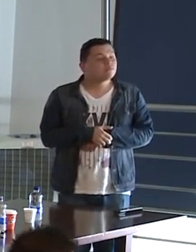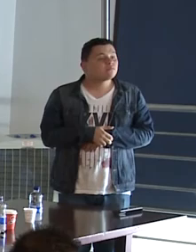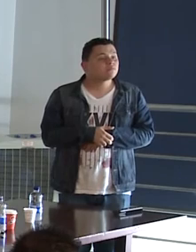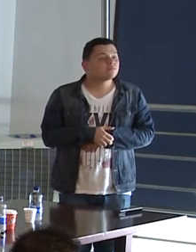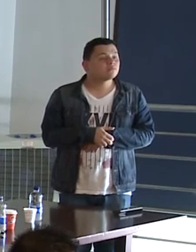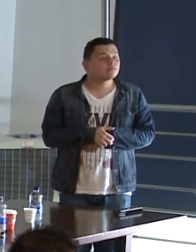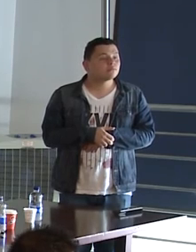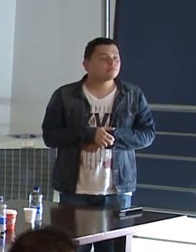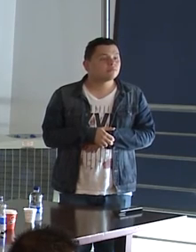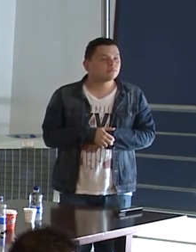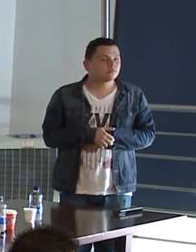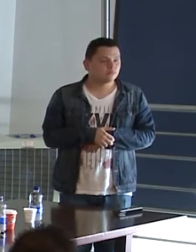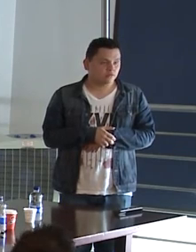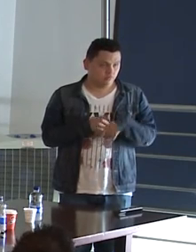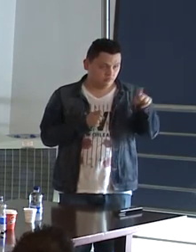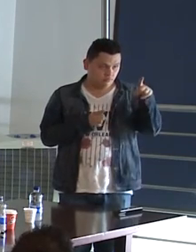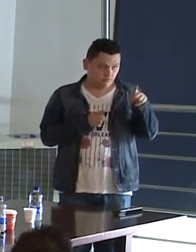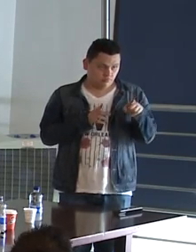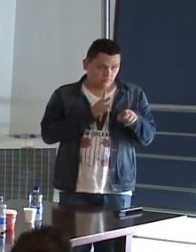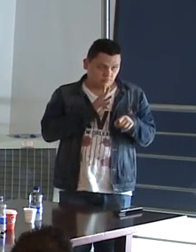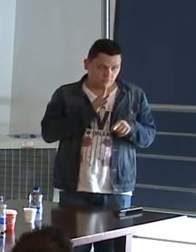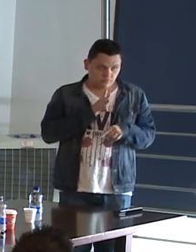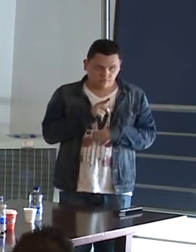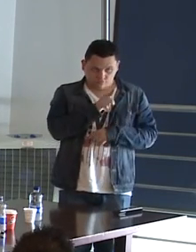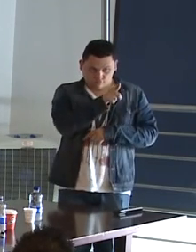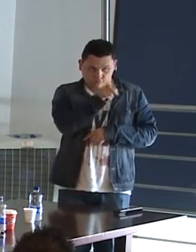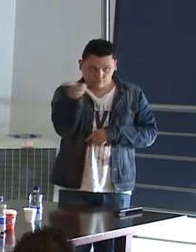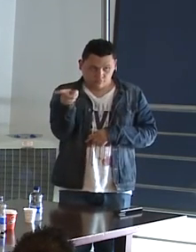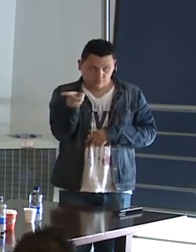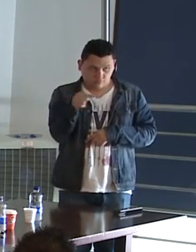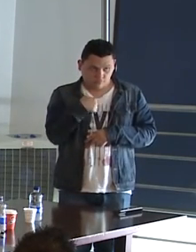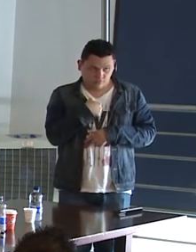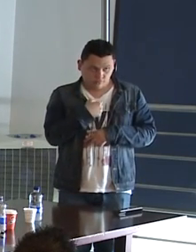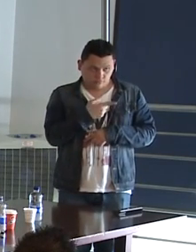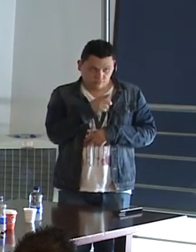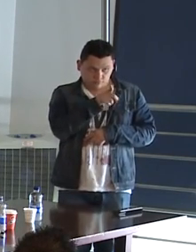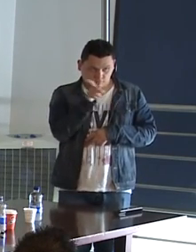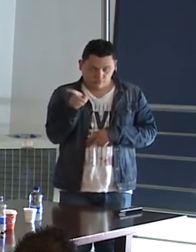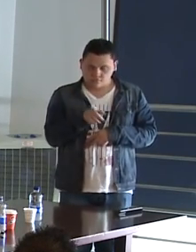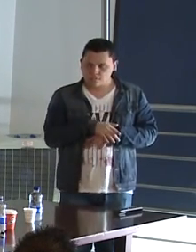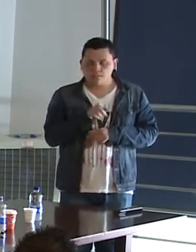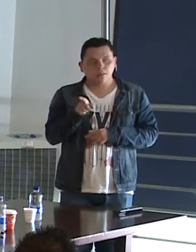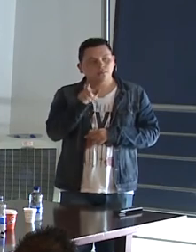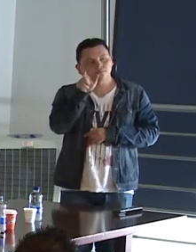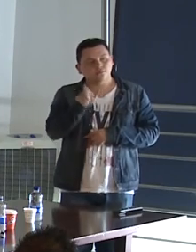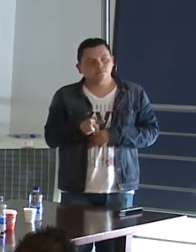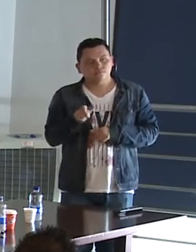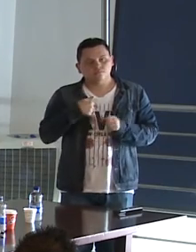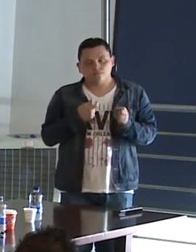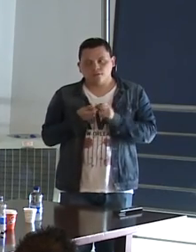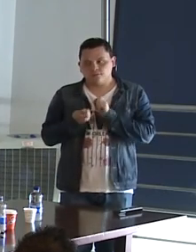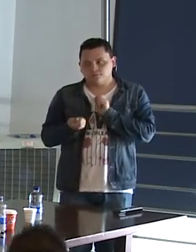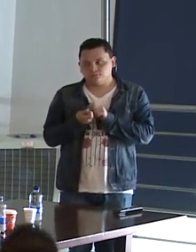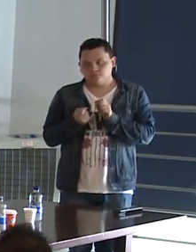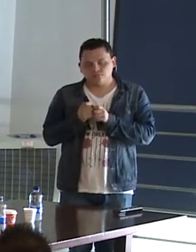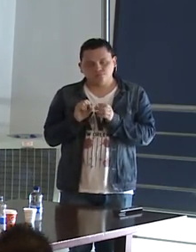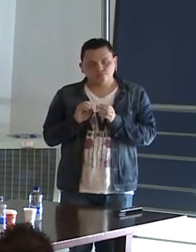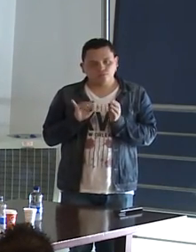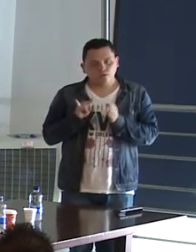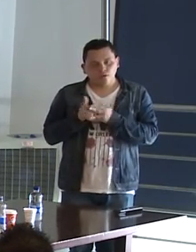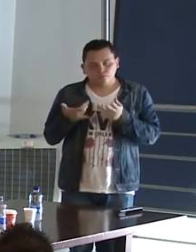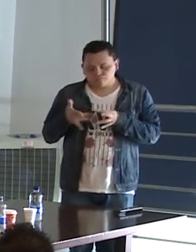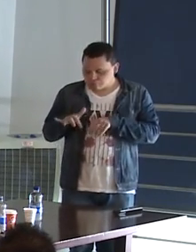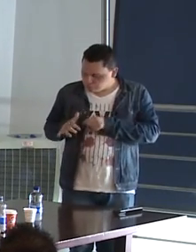Sí, ha sido muy agitado. La persona que me tocó cerca en el escritorio que me